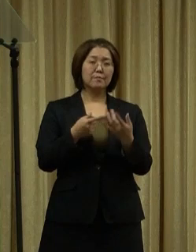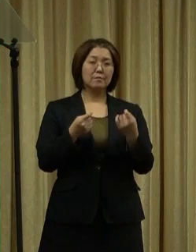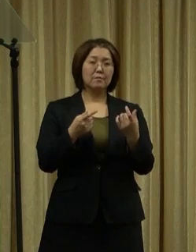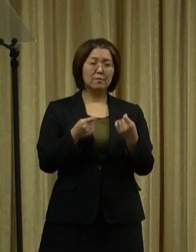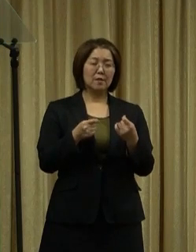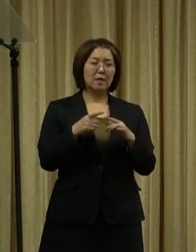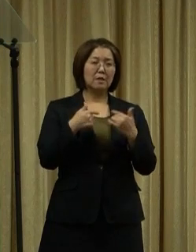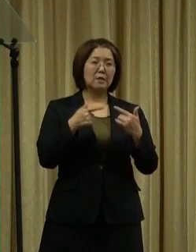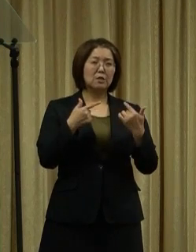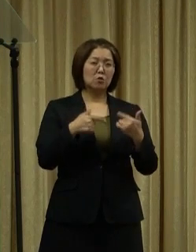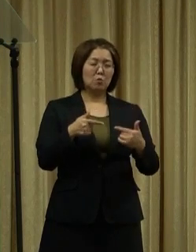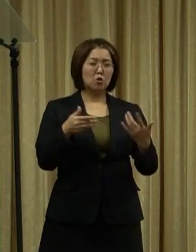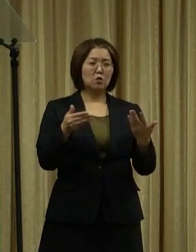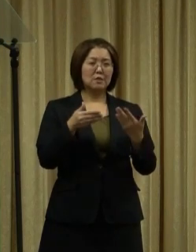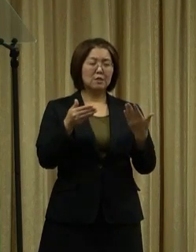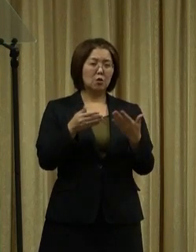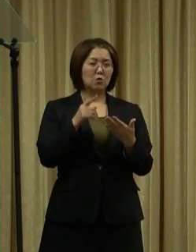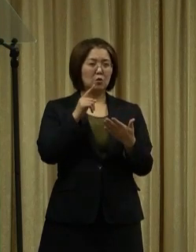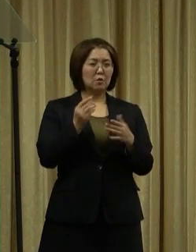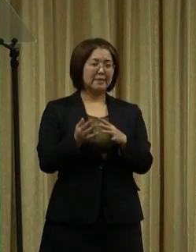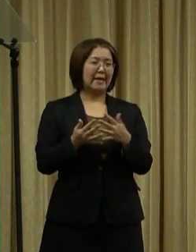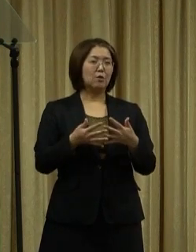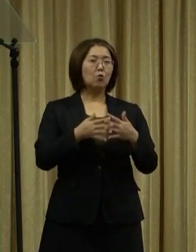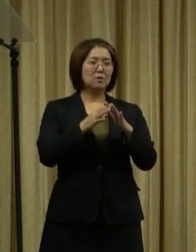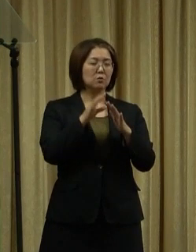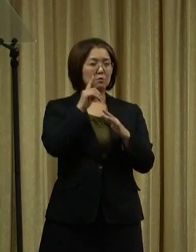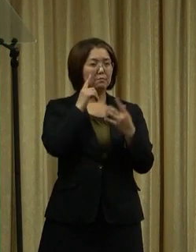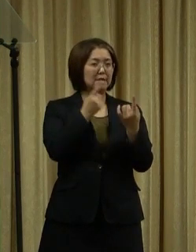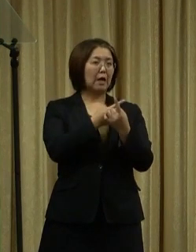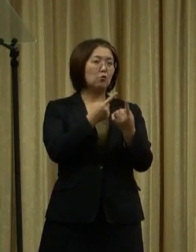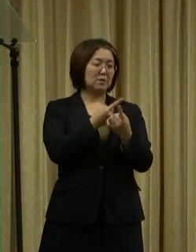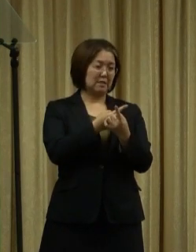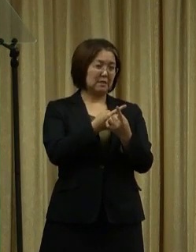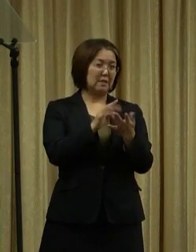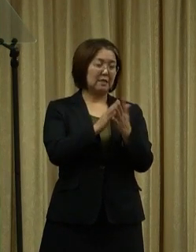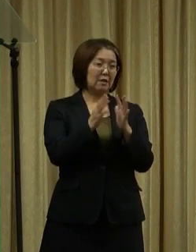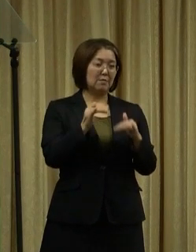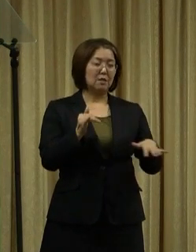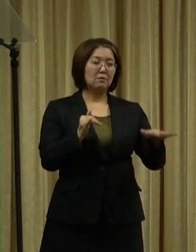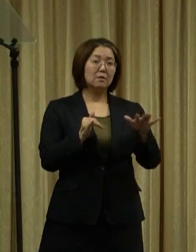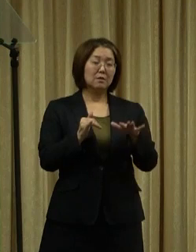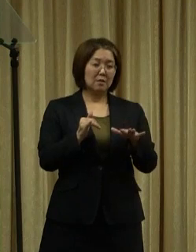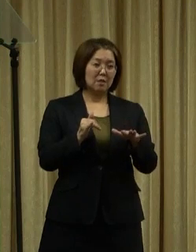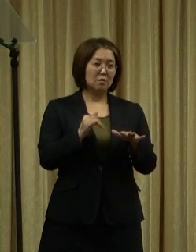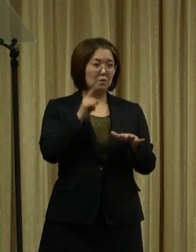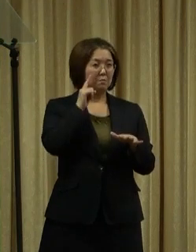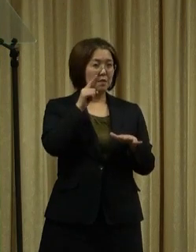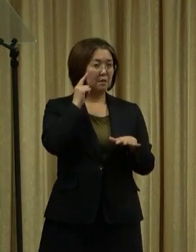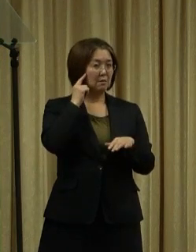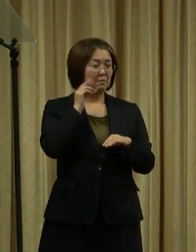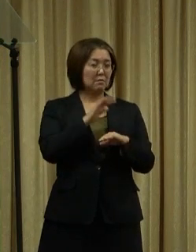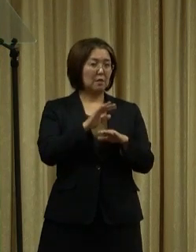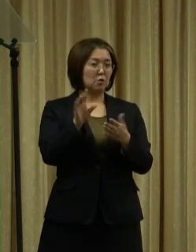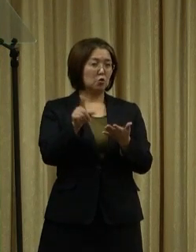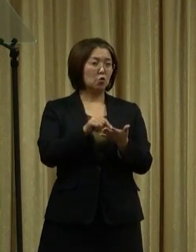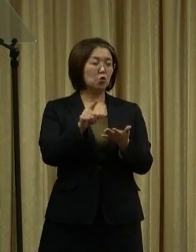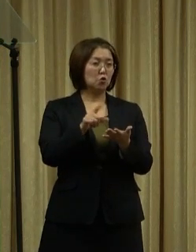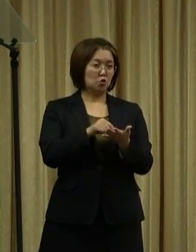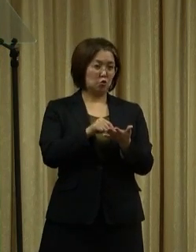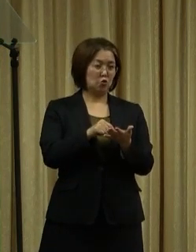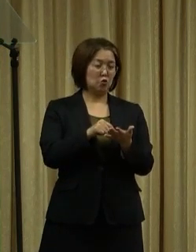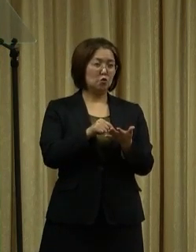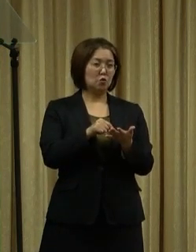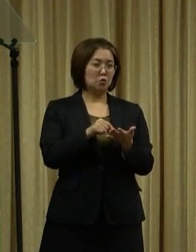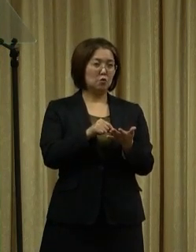事業の見直し、再構築見直し、またここには、県民の皆さんの目線を活用する県民共同事業、官民共同事業